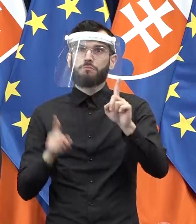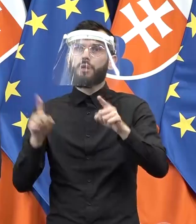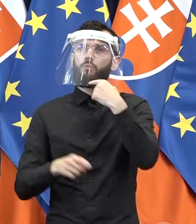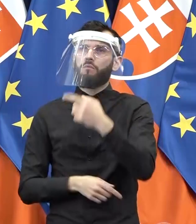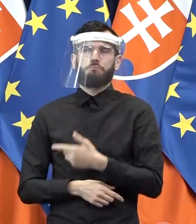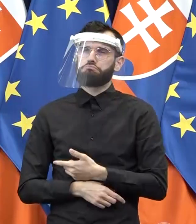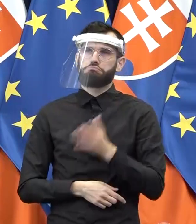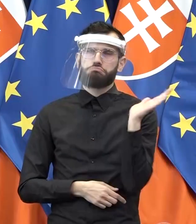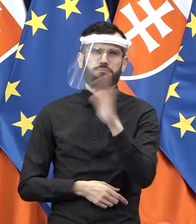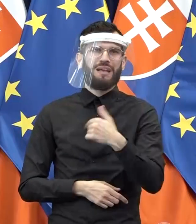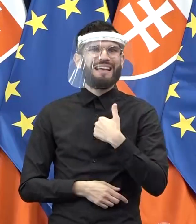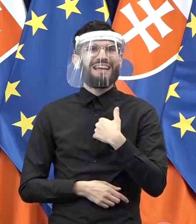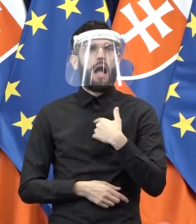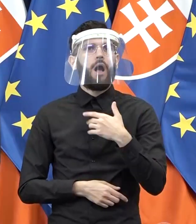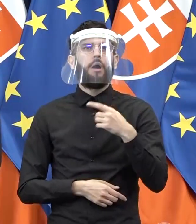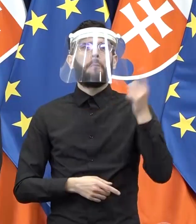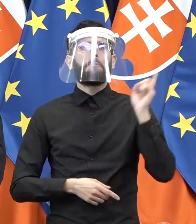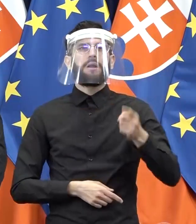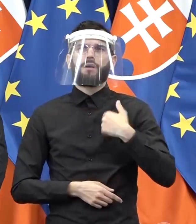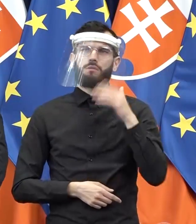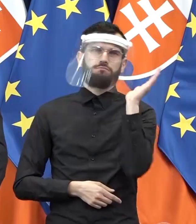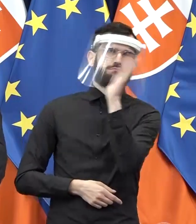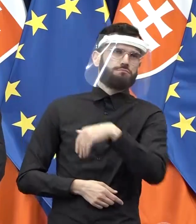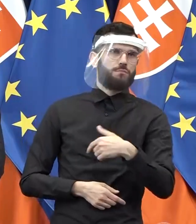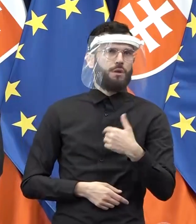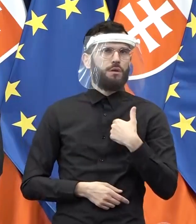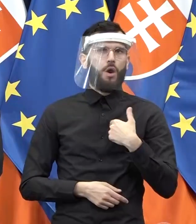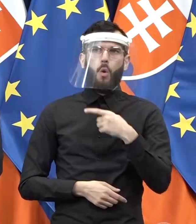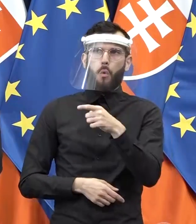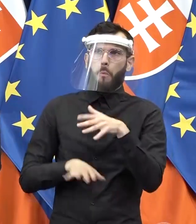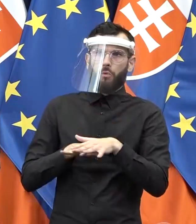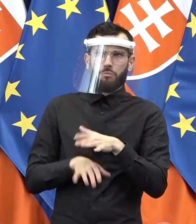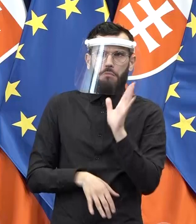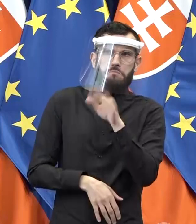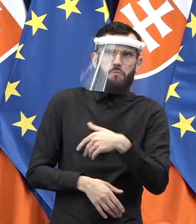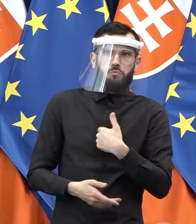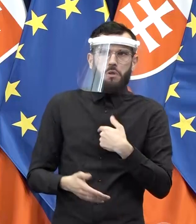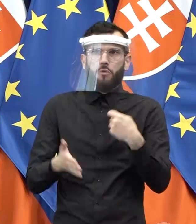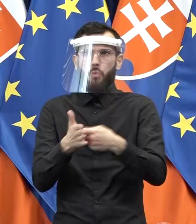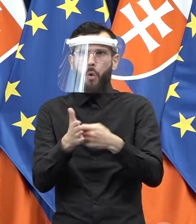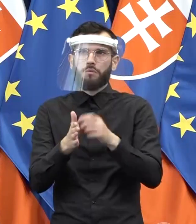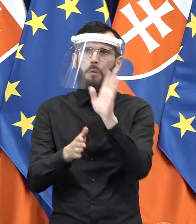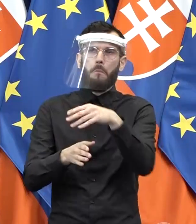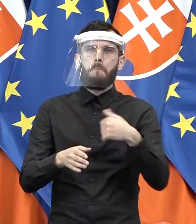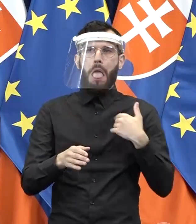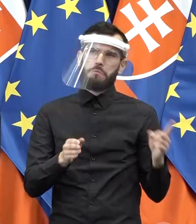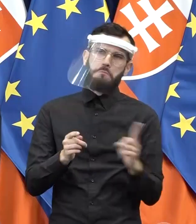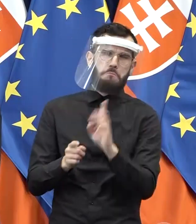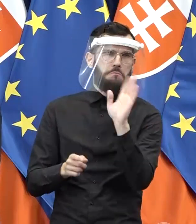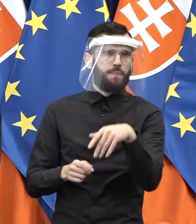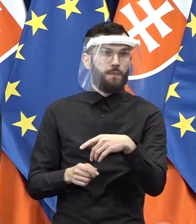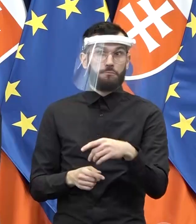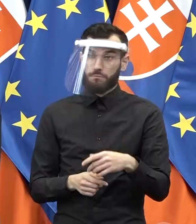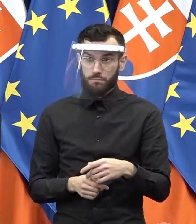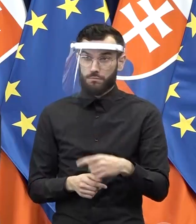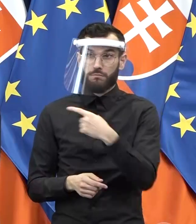že nie, že my mu nebudeme prikazovať a on nebude kontrolovať, či mu tam chodia dôchodcovia, alebo jednoducho nechá to na voľno, tak